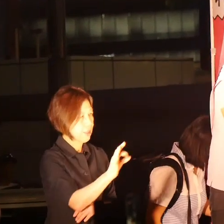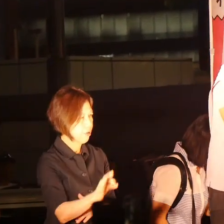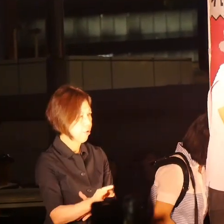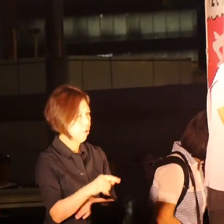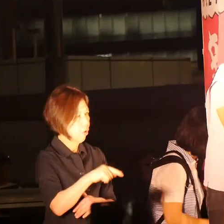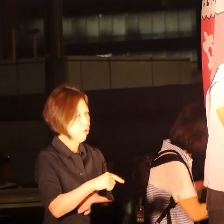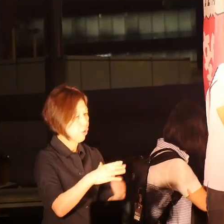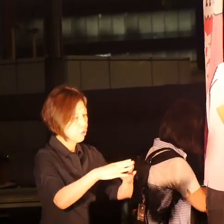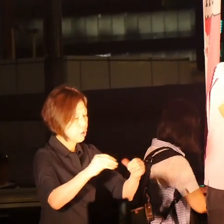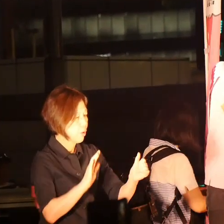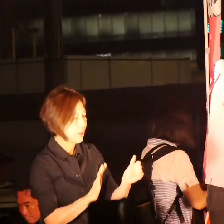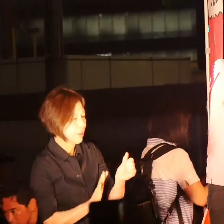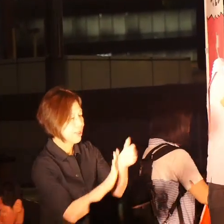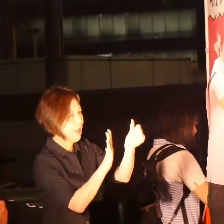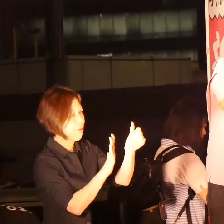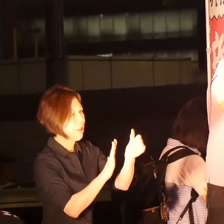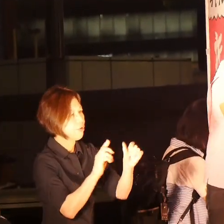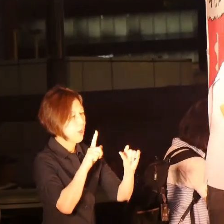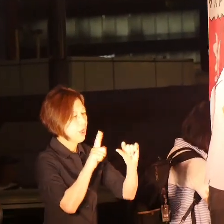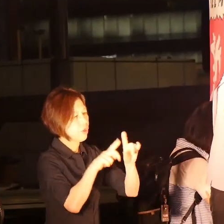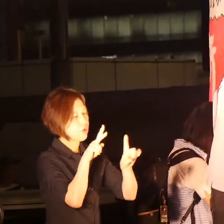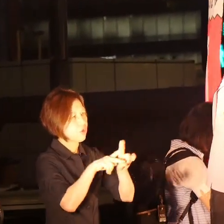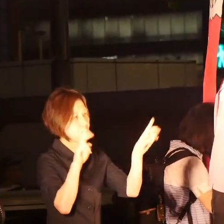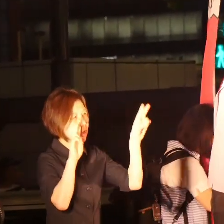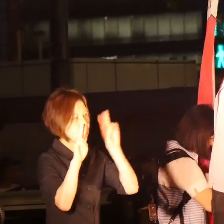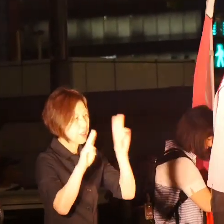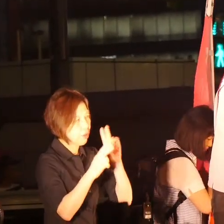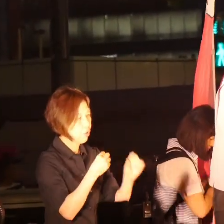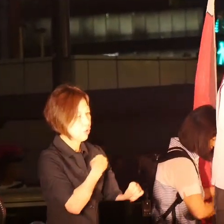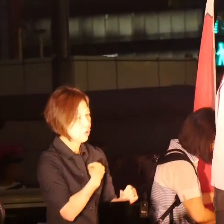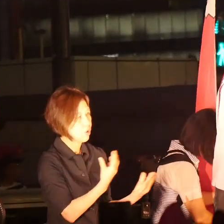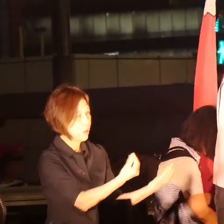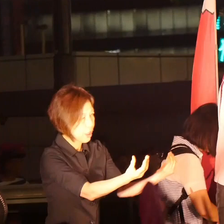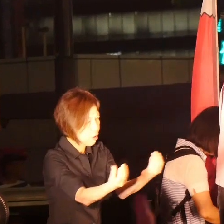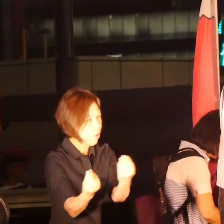国を支えてるのは中小企業じゃないんですか。